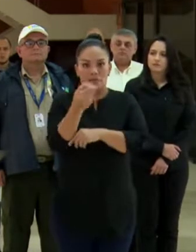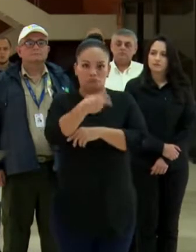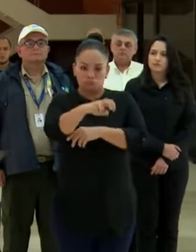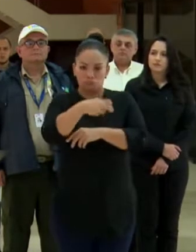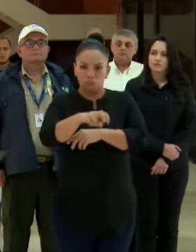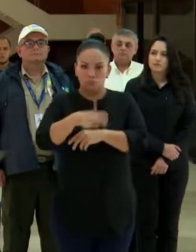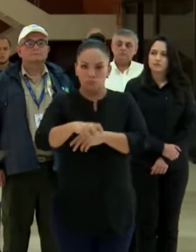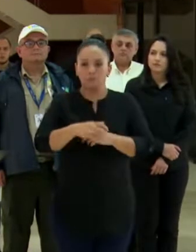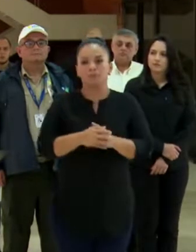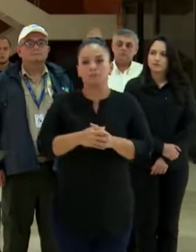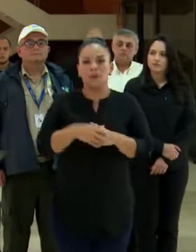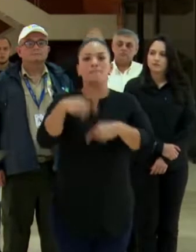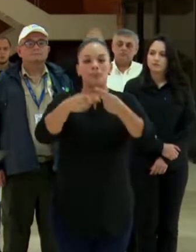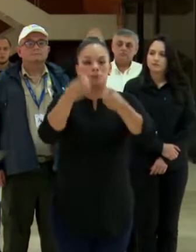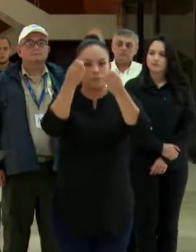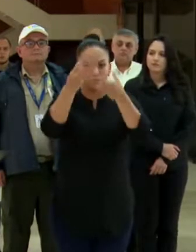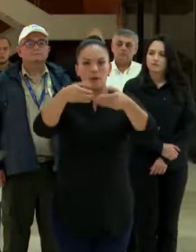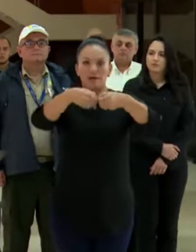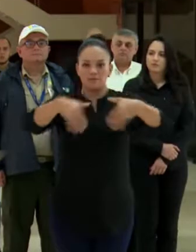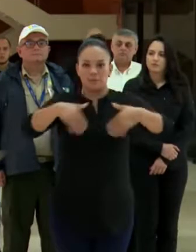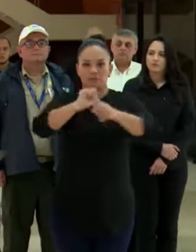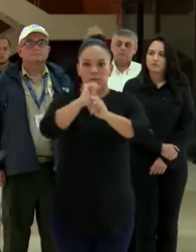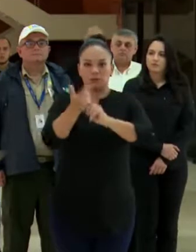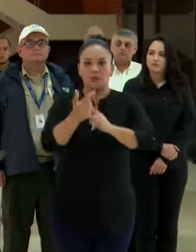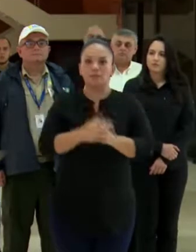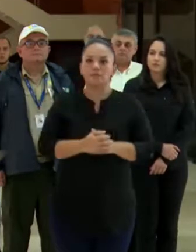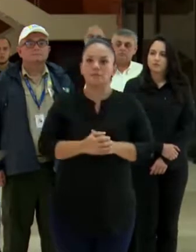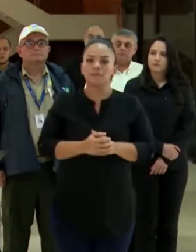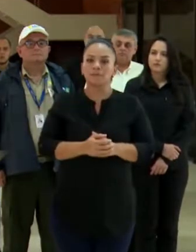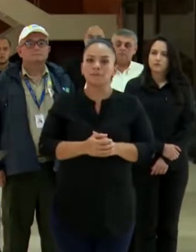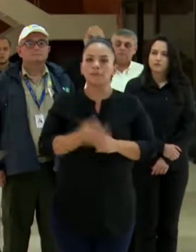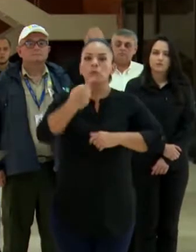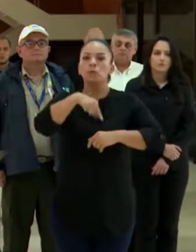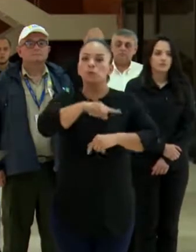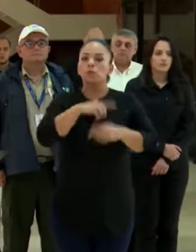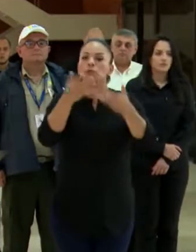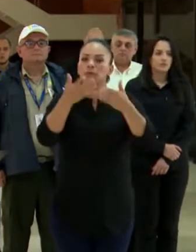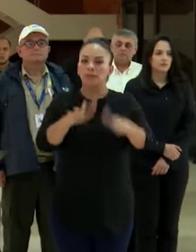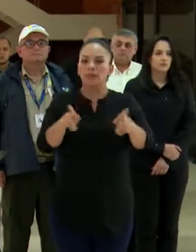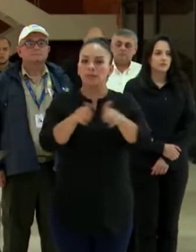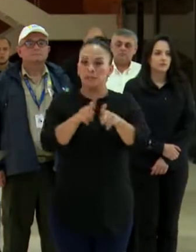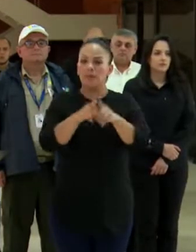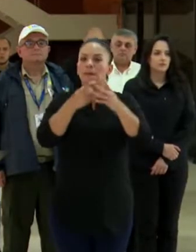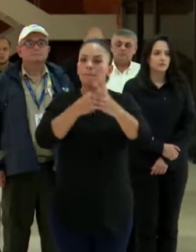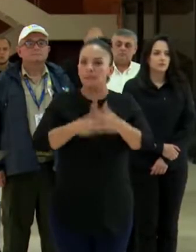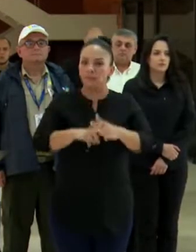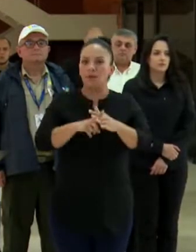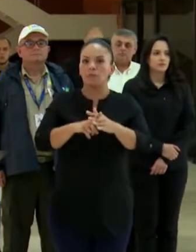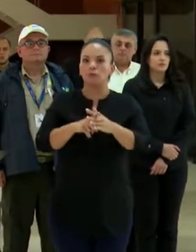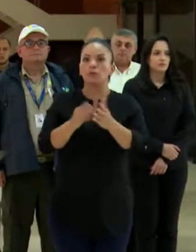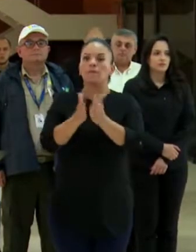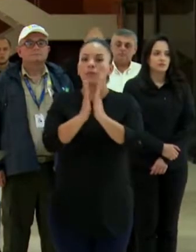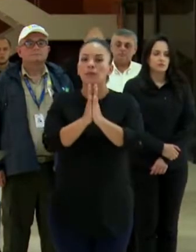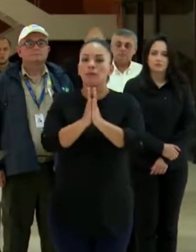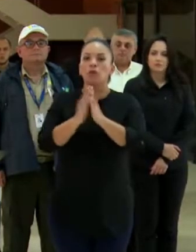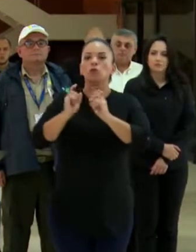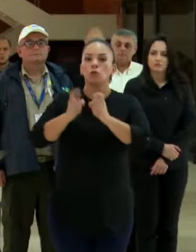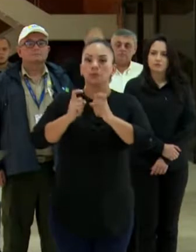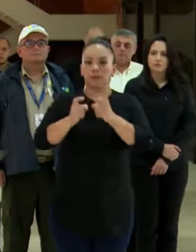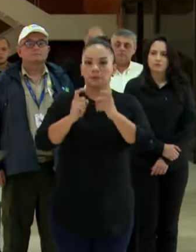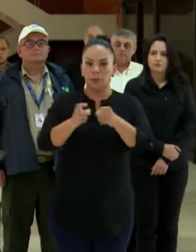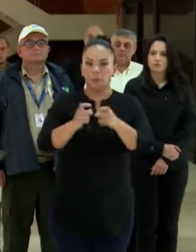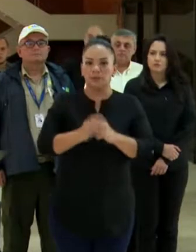a través de redes sociales. Estamos ya tramitando donaciones